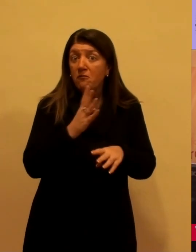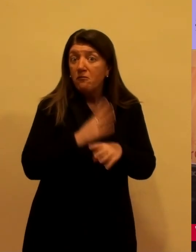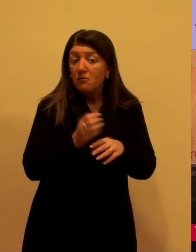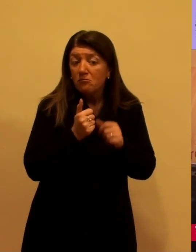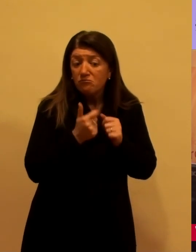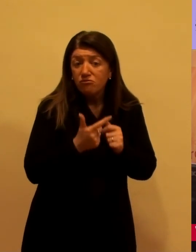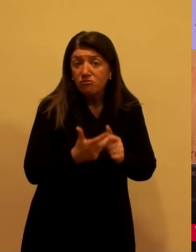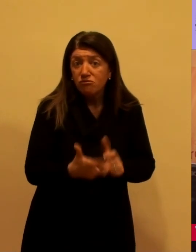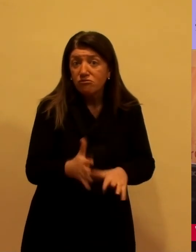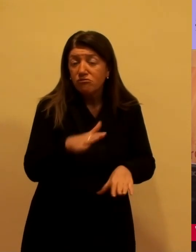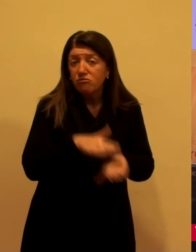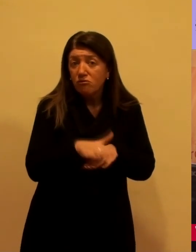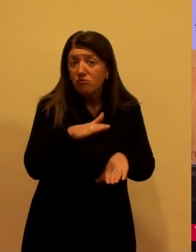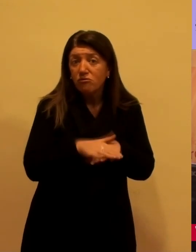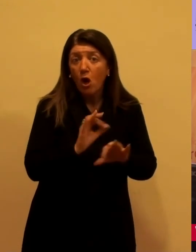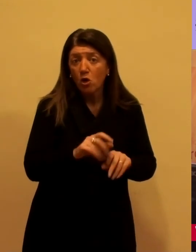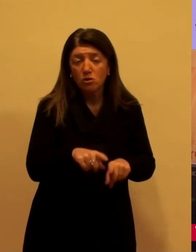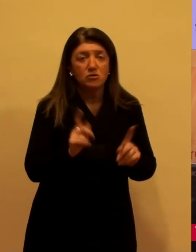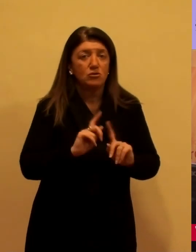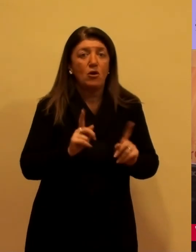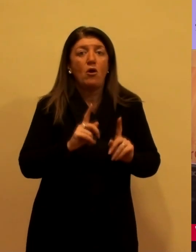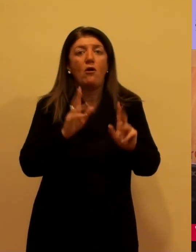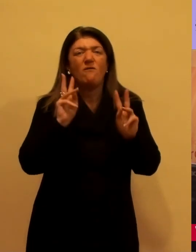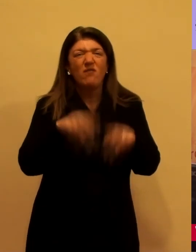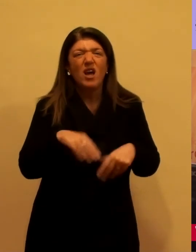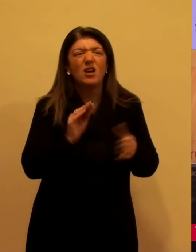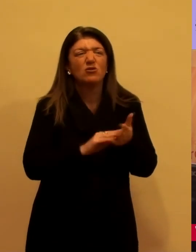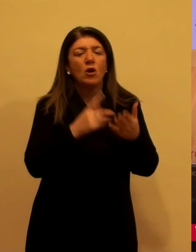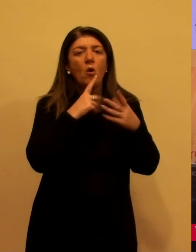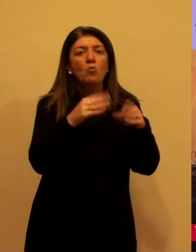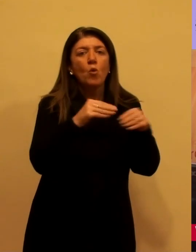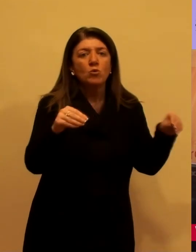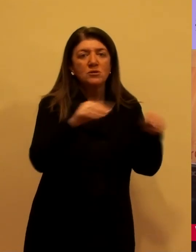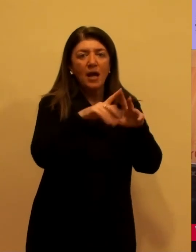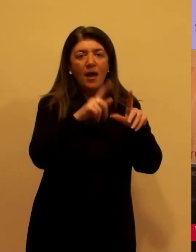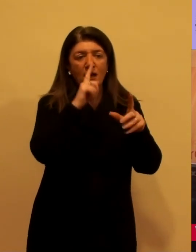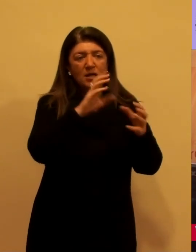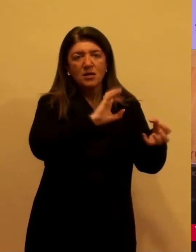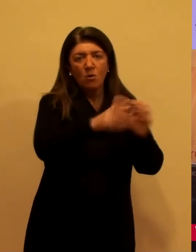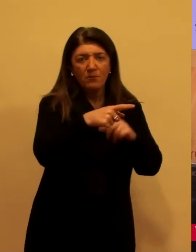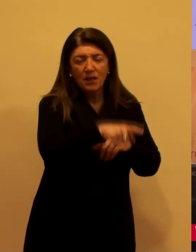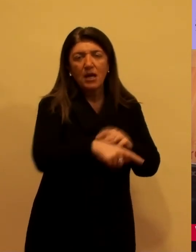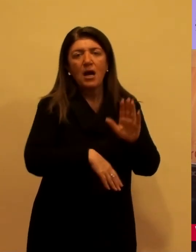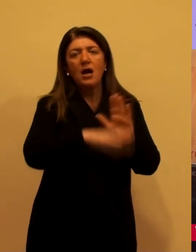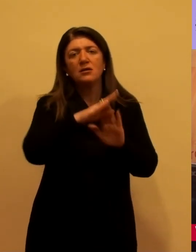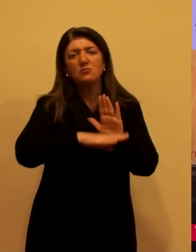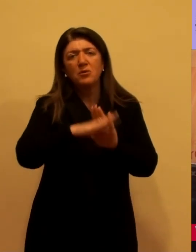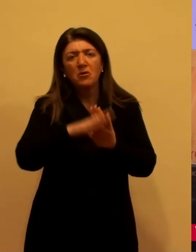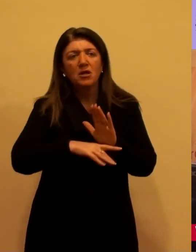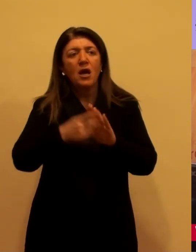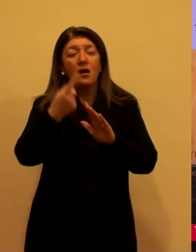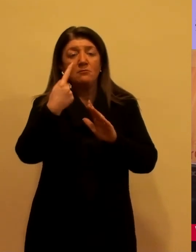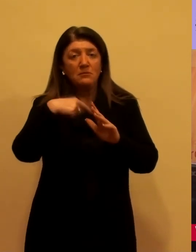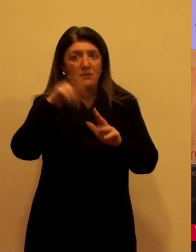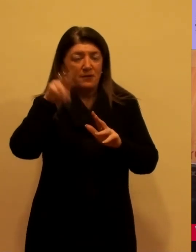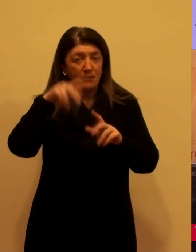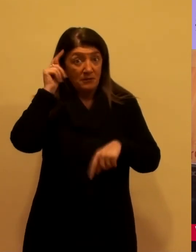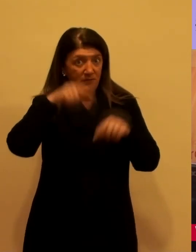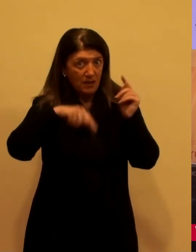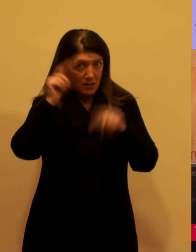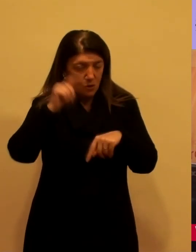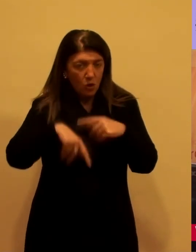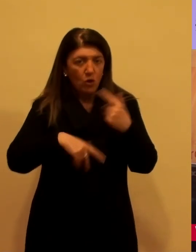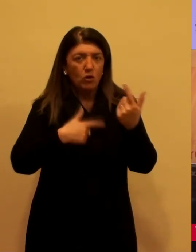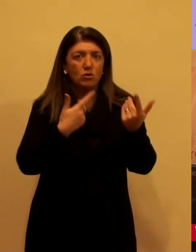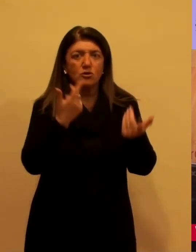a lavorare. Noi siamo anche dei musei complicati, diversi, con programmazioni anche faticose, per cui insomma noi